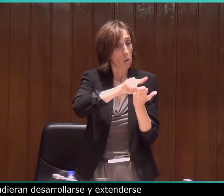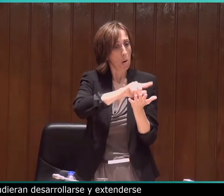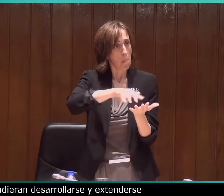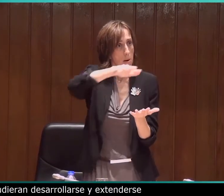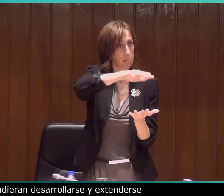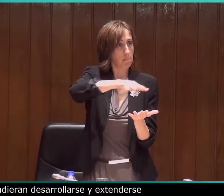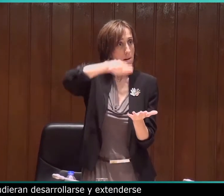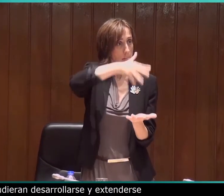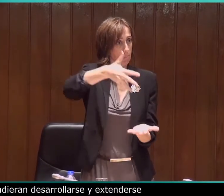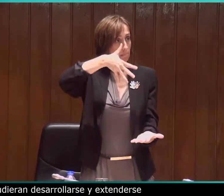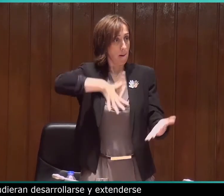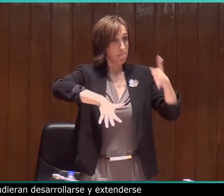y con él